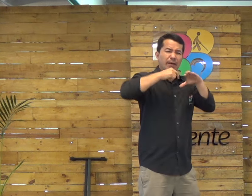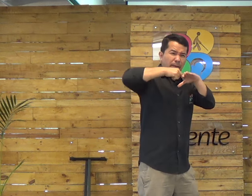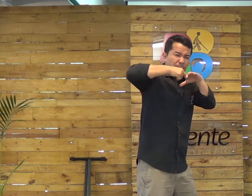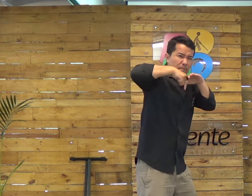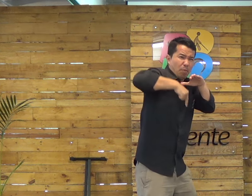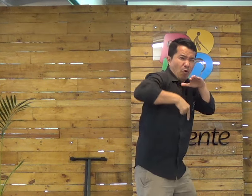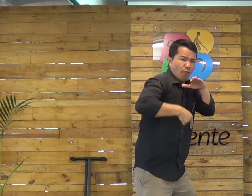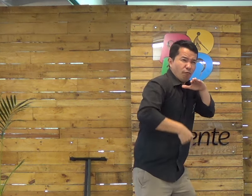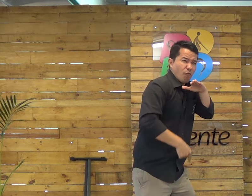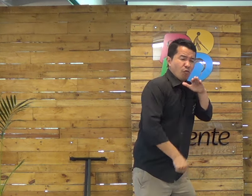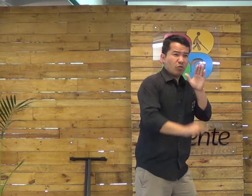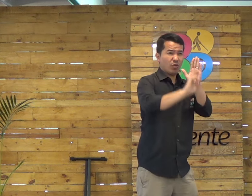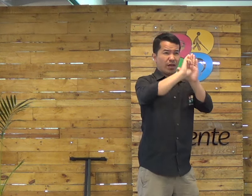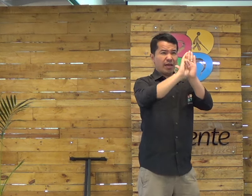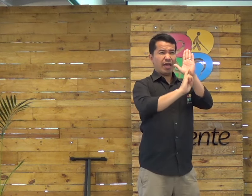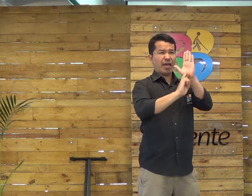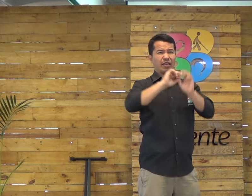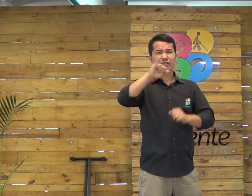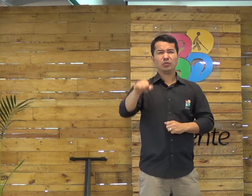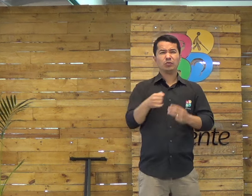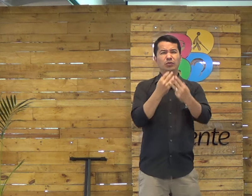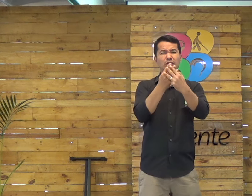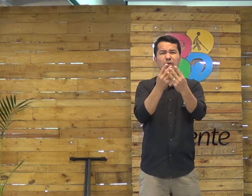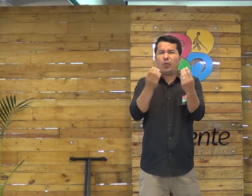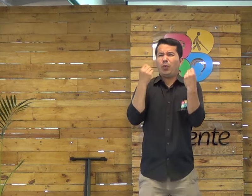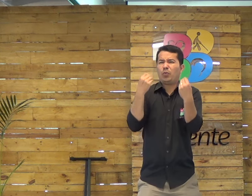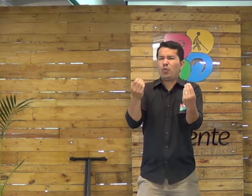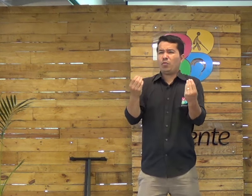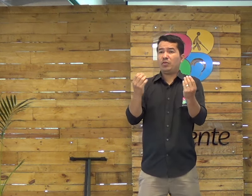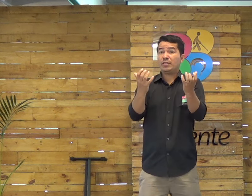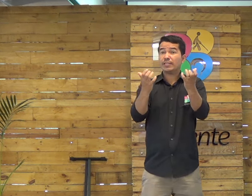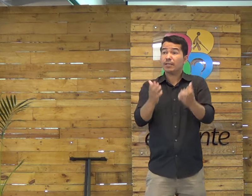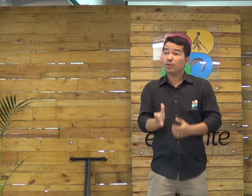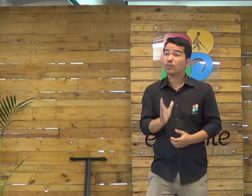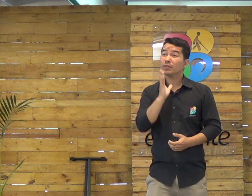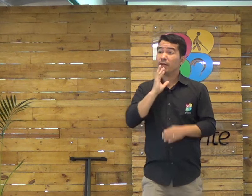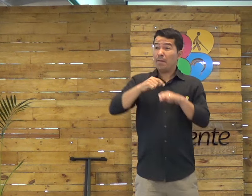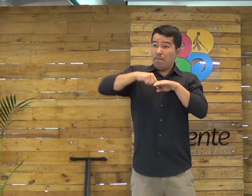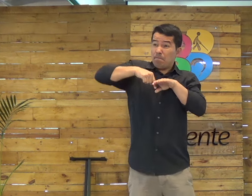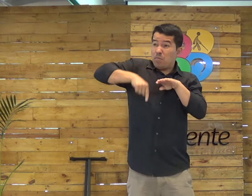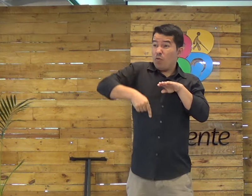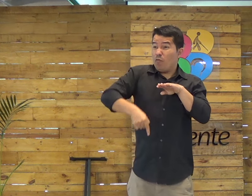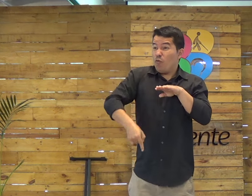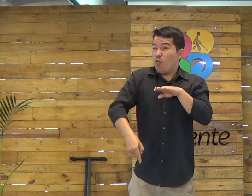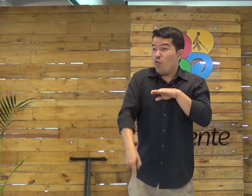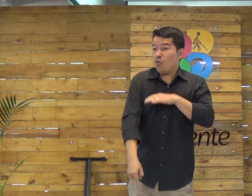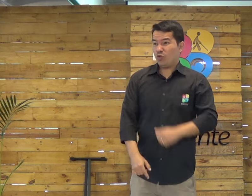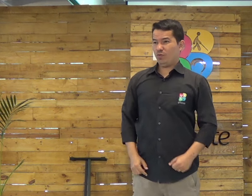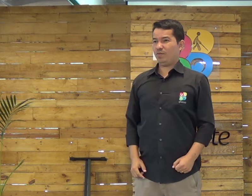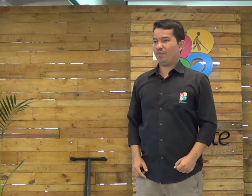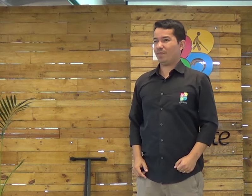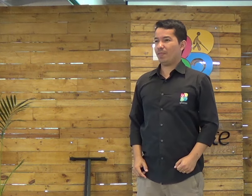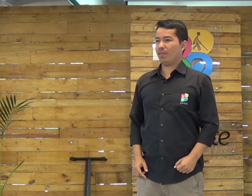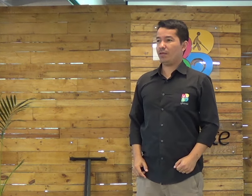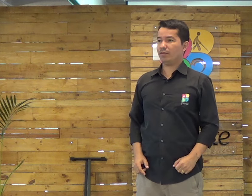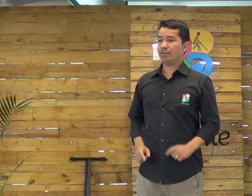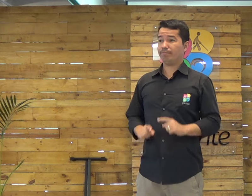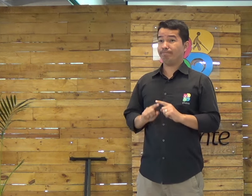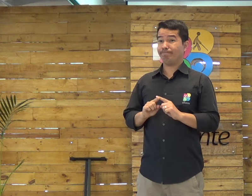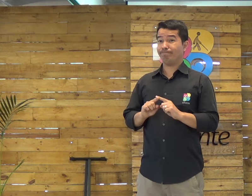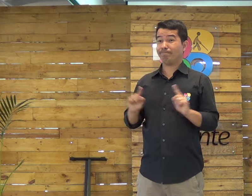lei, ele queria conhecer mais e mais sobre o povo. Ele queria saber